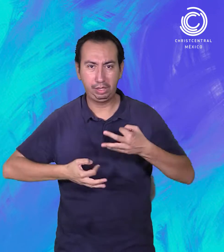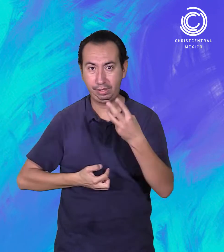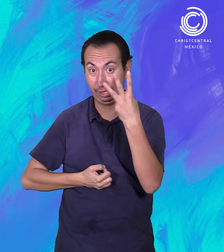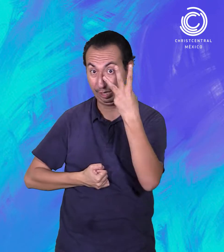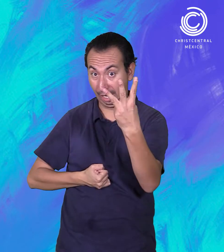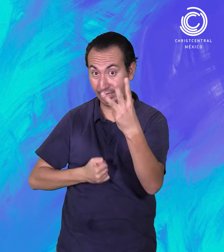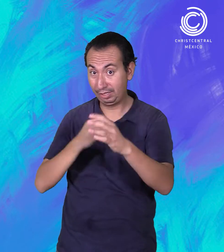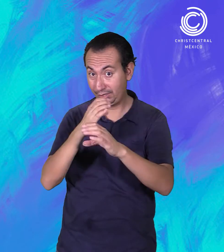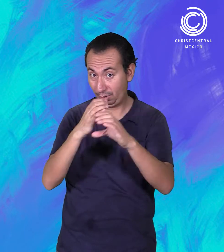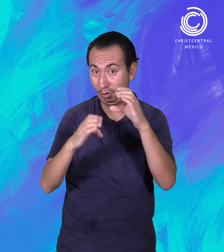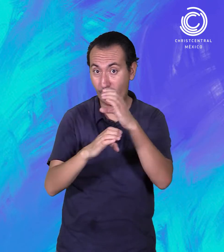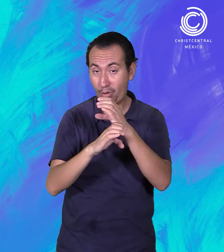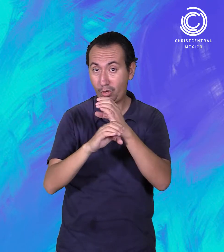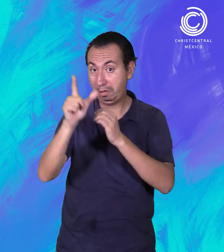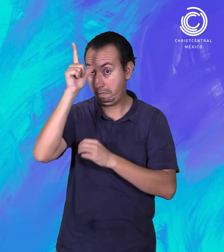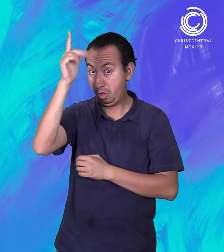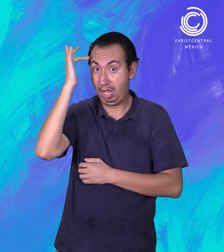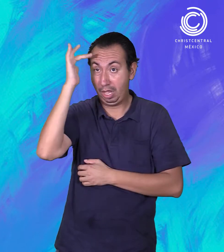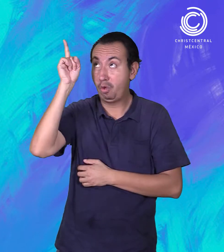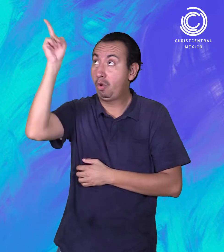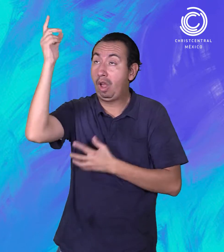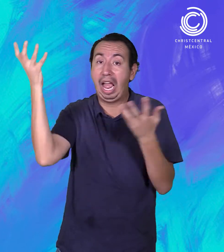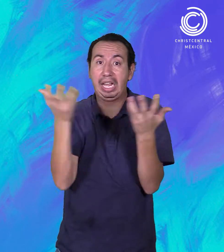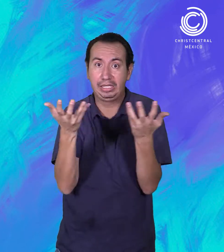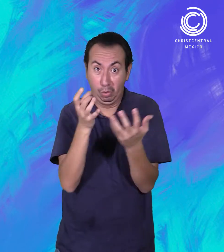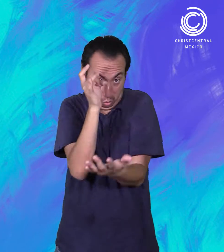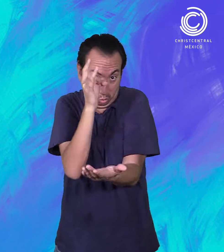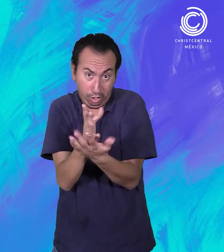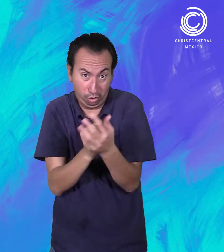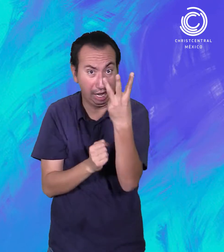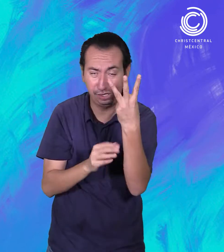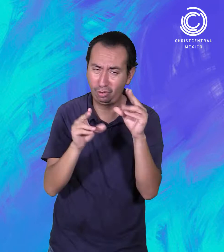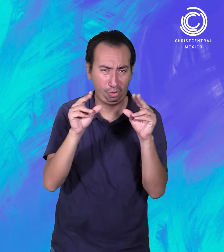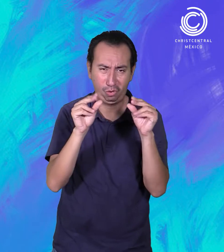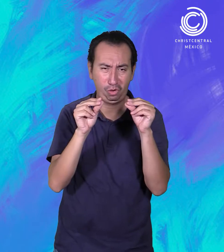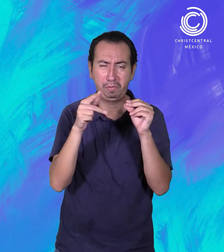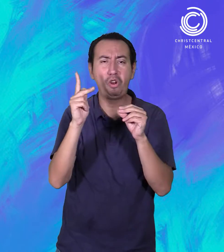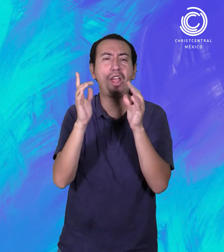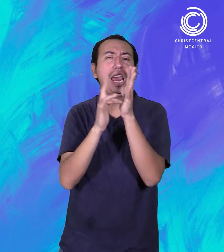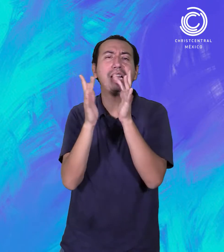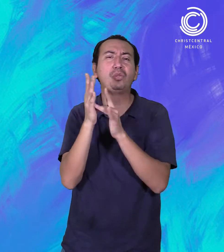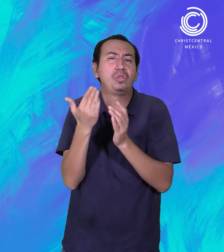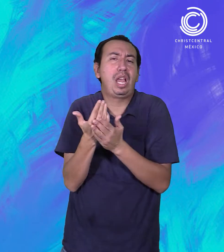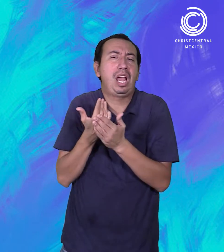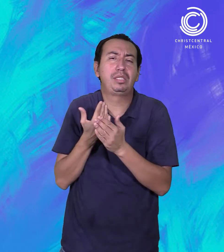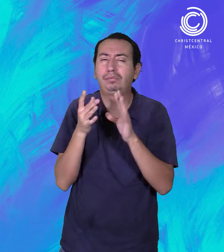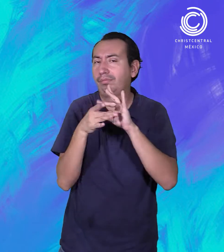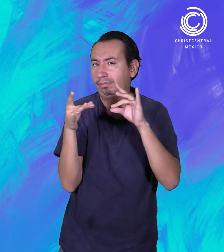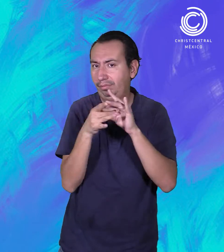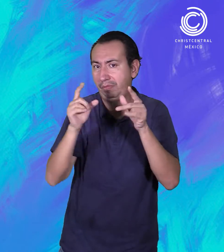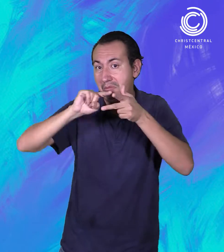tres propósitos del Espíritu Santo, que por supuesto que no son los únicos, pero es lo que estaba diciendo Jesús que haría.